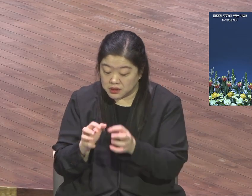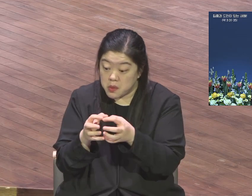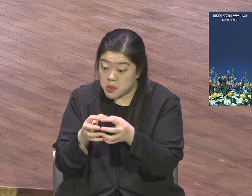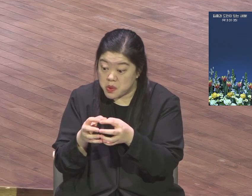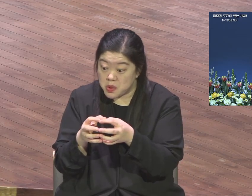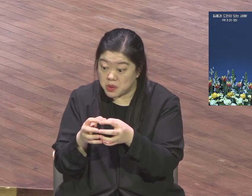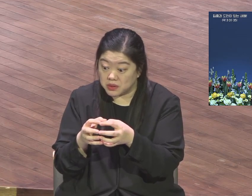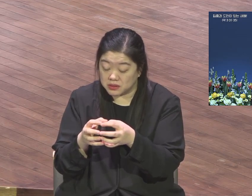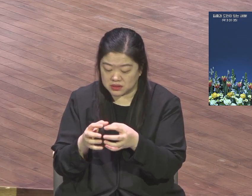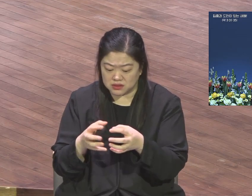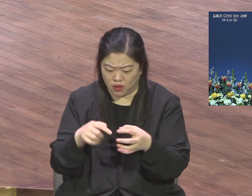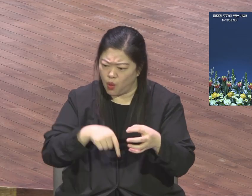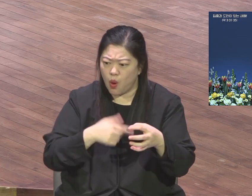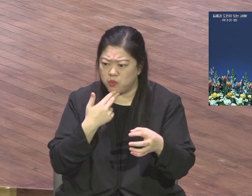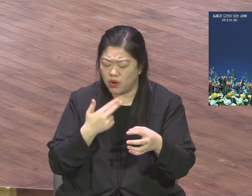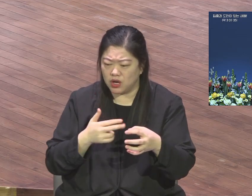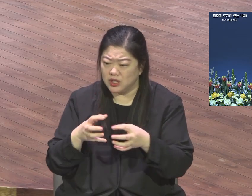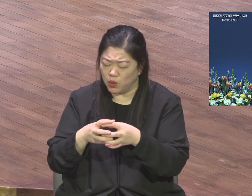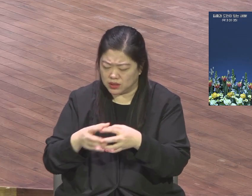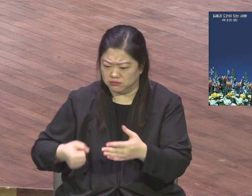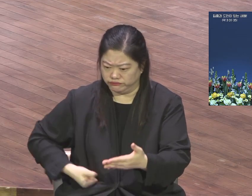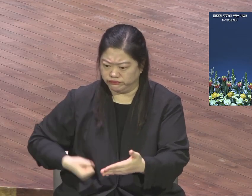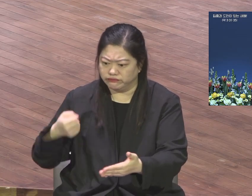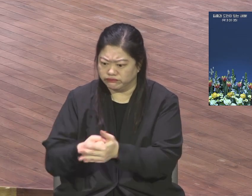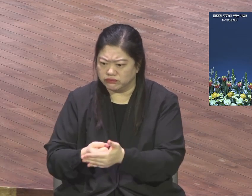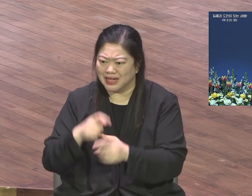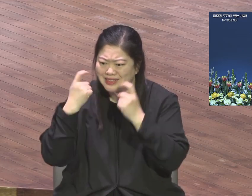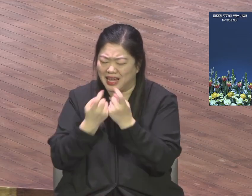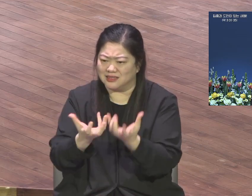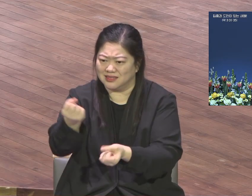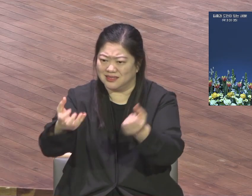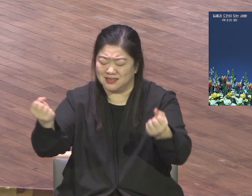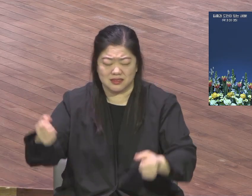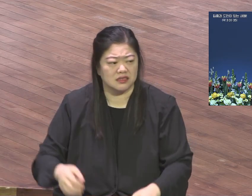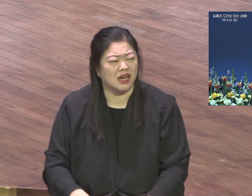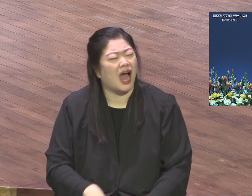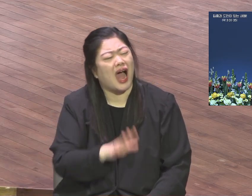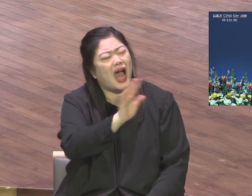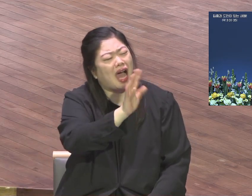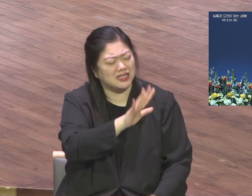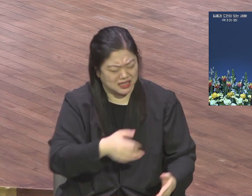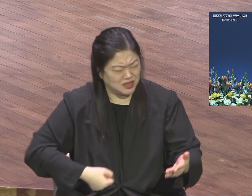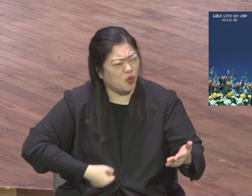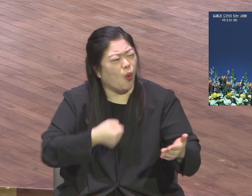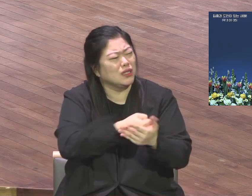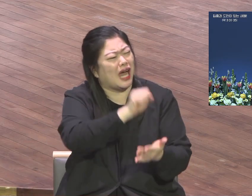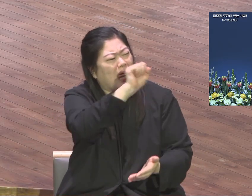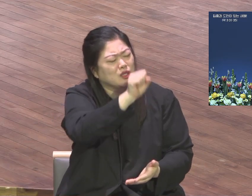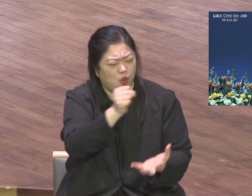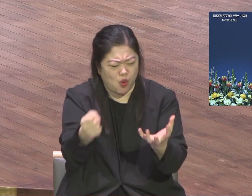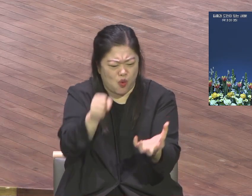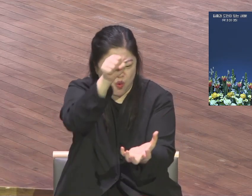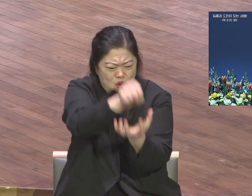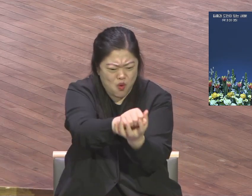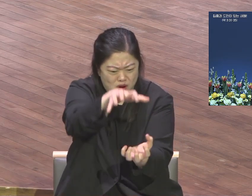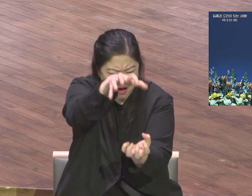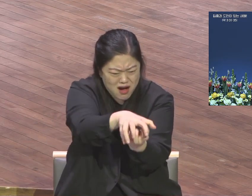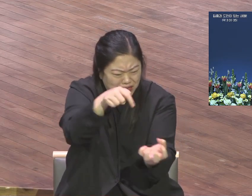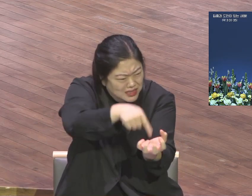그러나 용기는 누구에게나 마음이 있습니다. 그러니까 손님 말했어요. 아니 그런 용기 말고 락겐락이요.